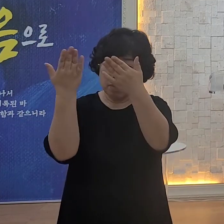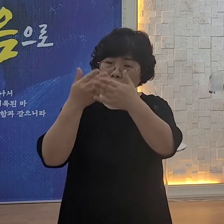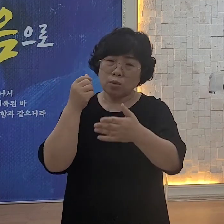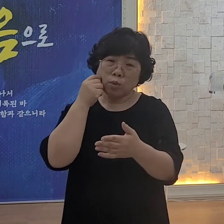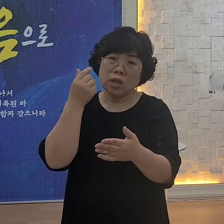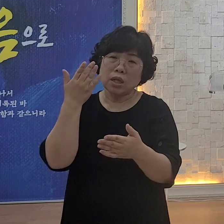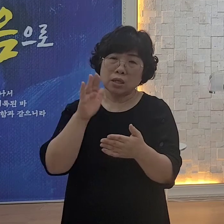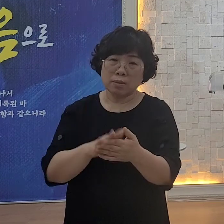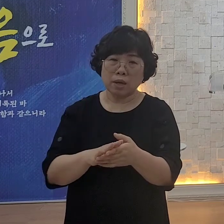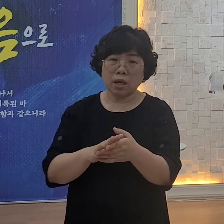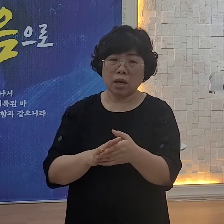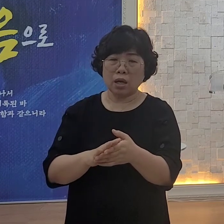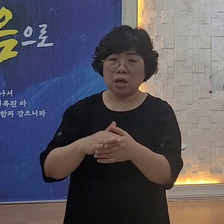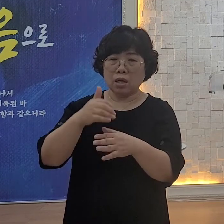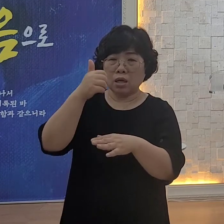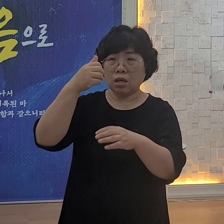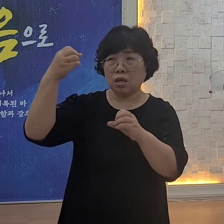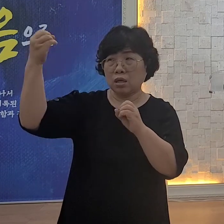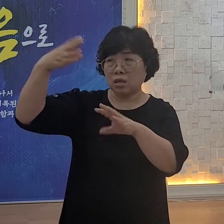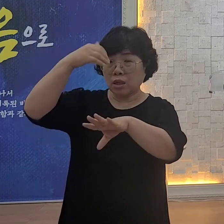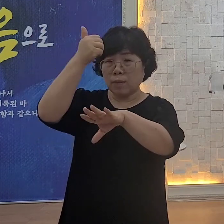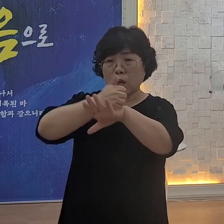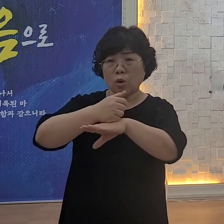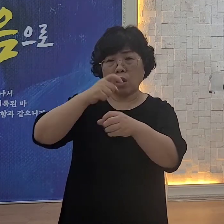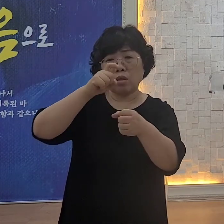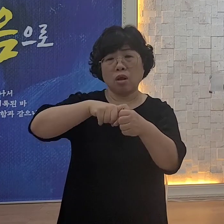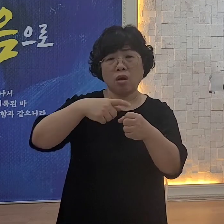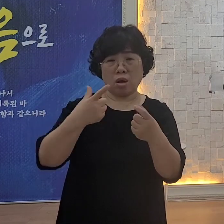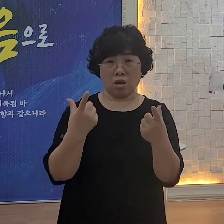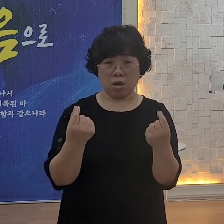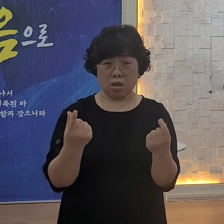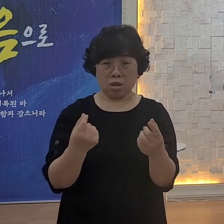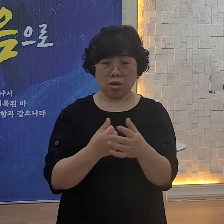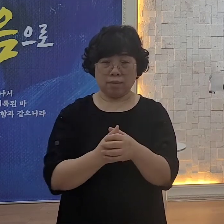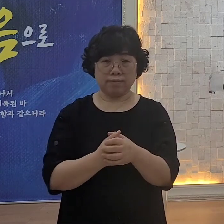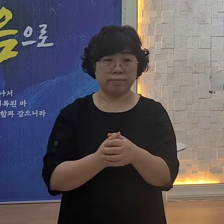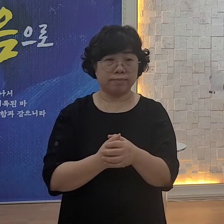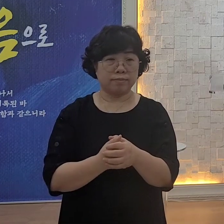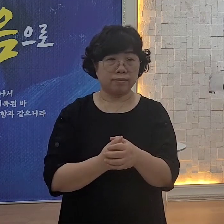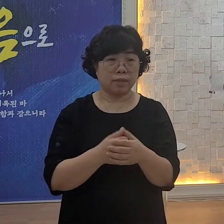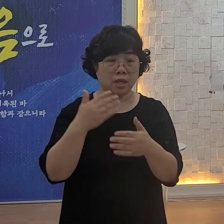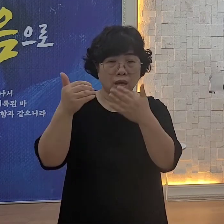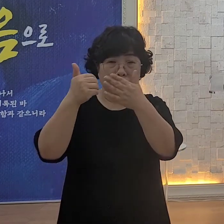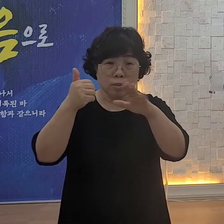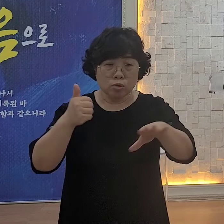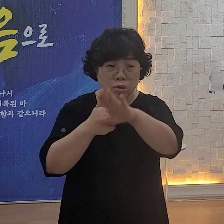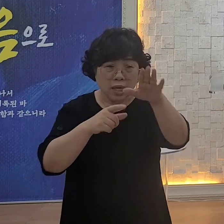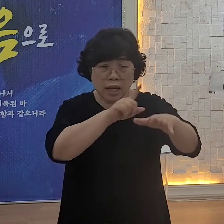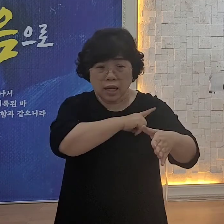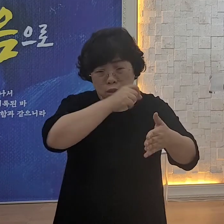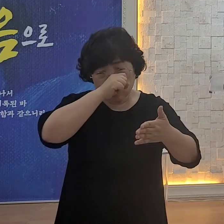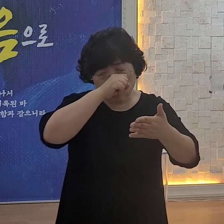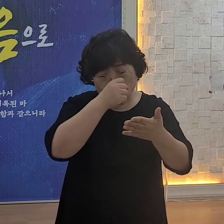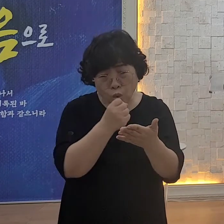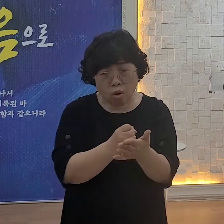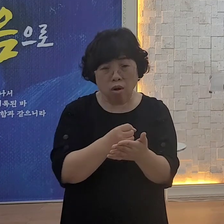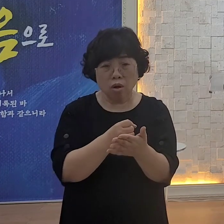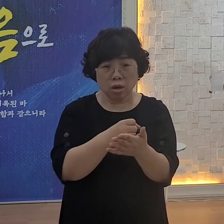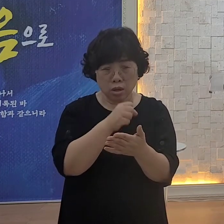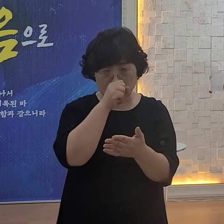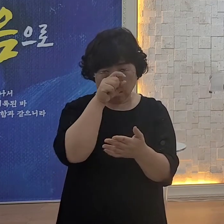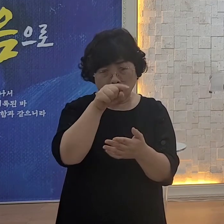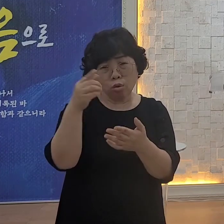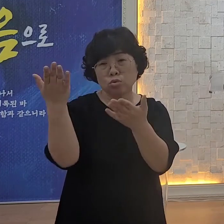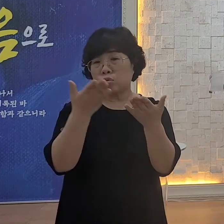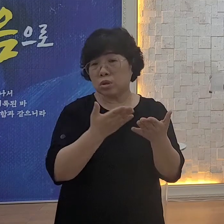떡이었다. 라는 것이에요. 하나님은 우리에게 가장 좋은 것을 주시는 분이시구나.